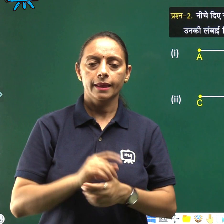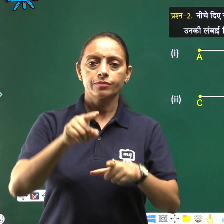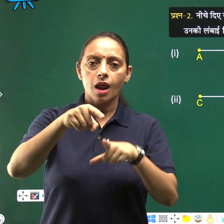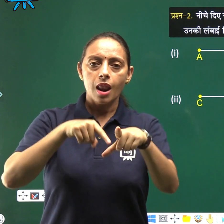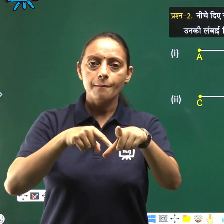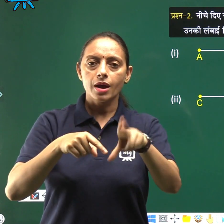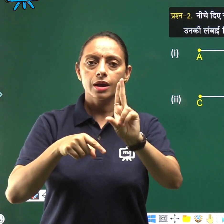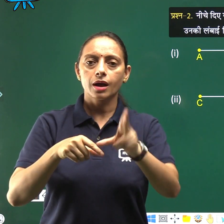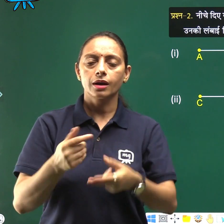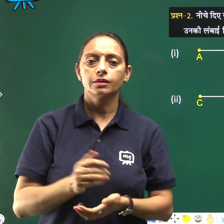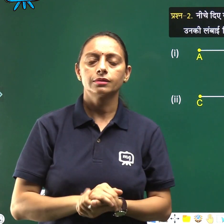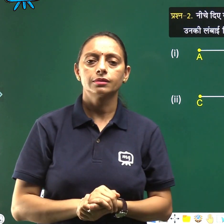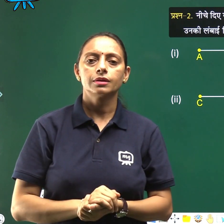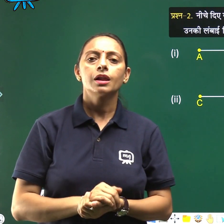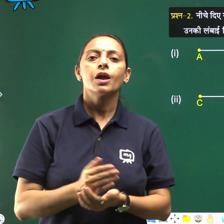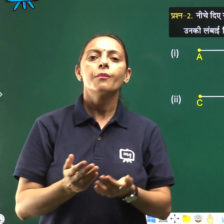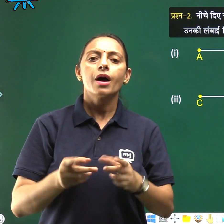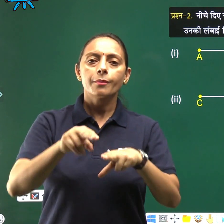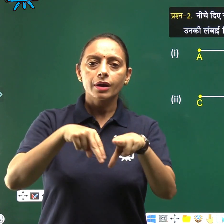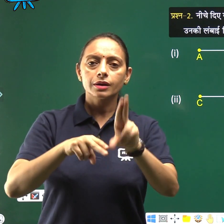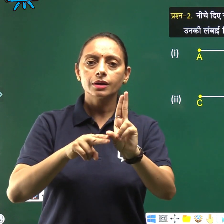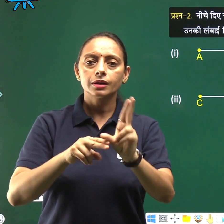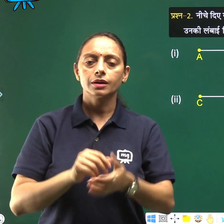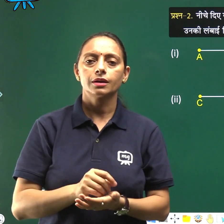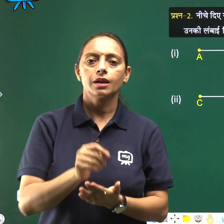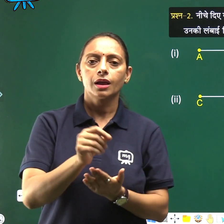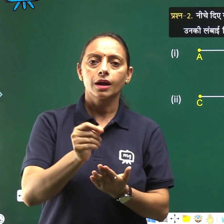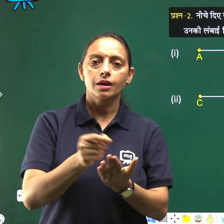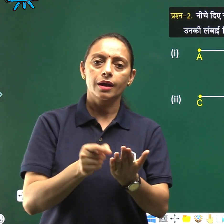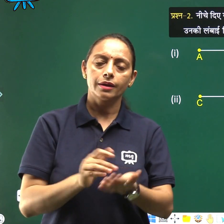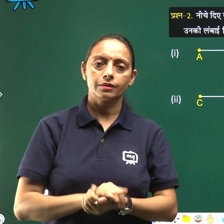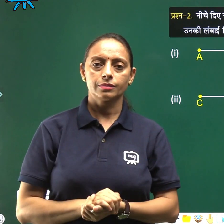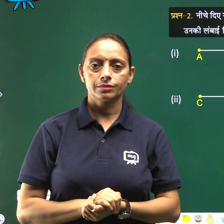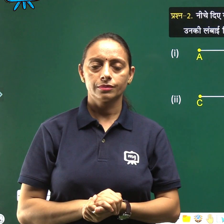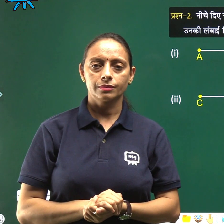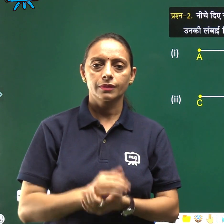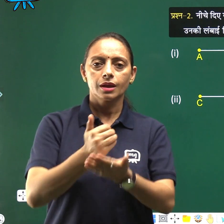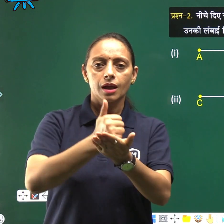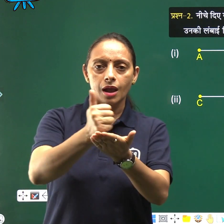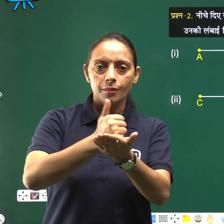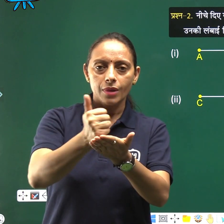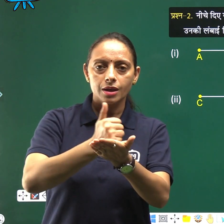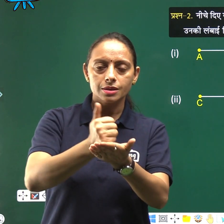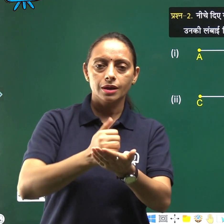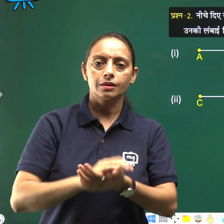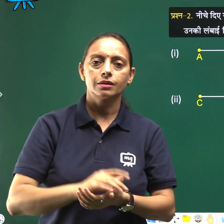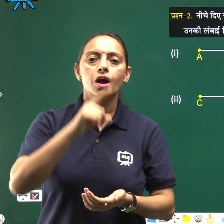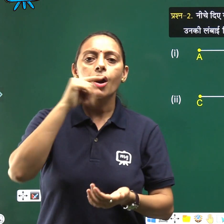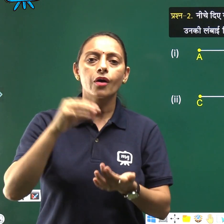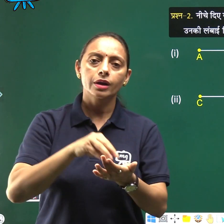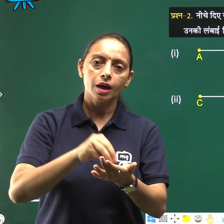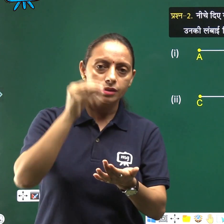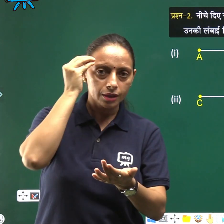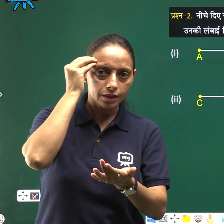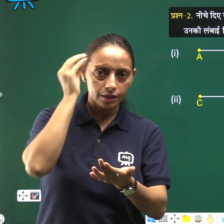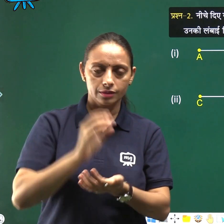लंबाई का मापन करना है, अभ्यास करना है और याद